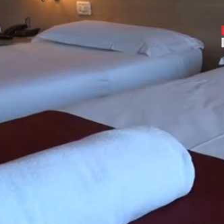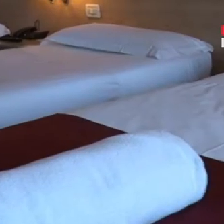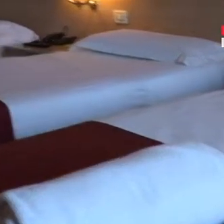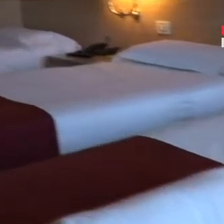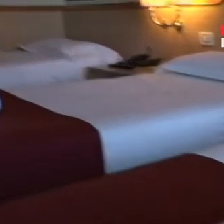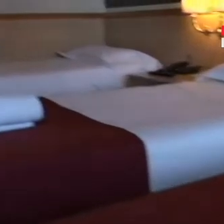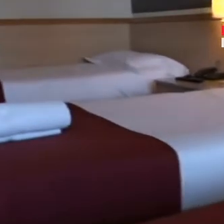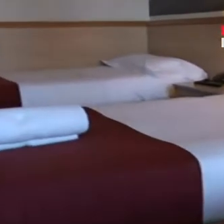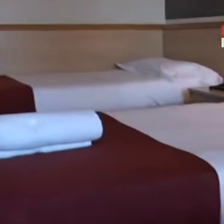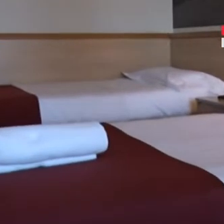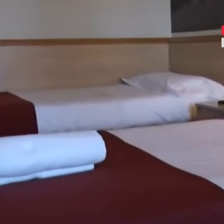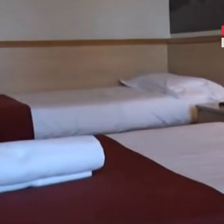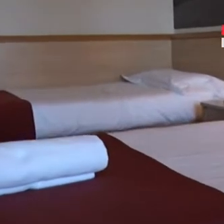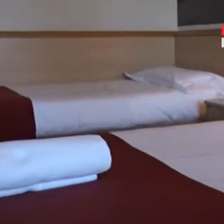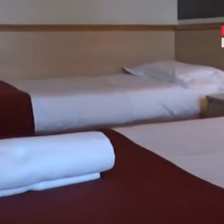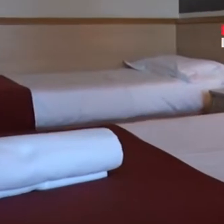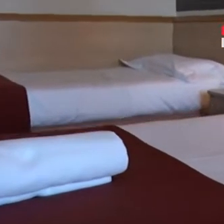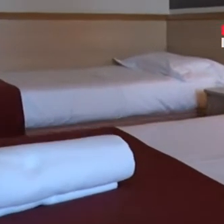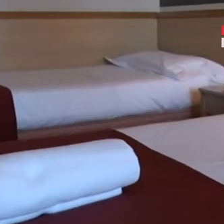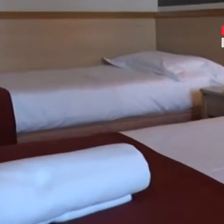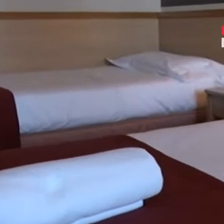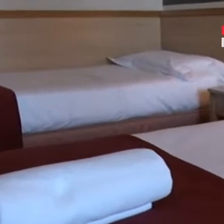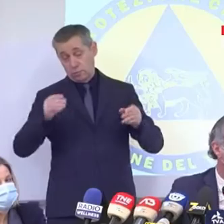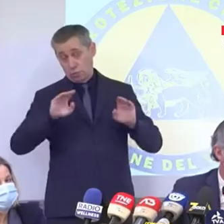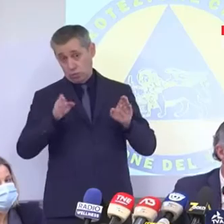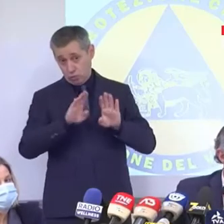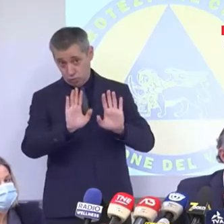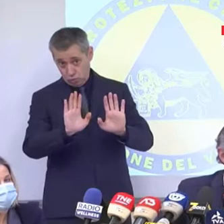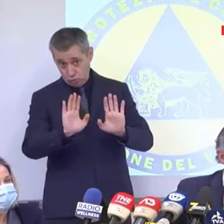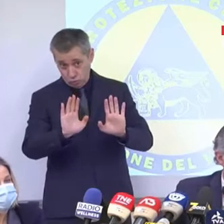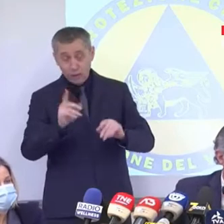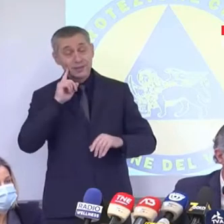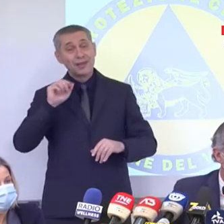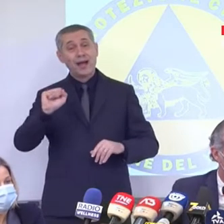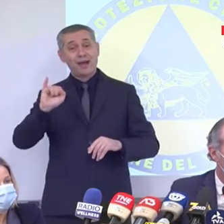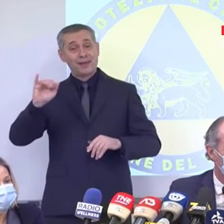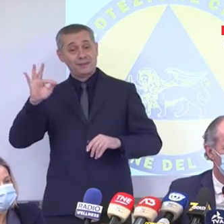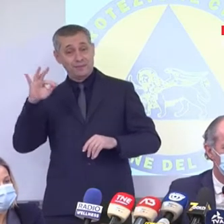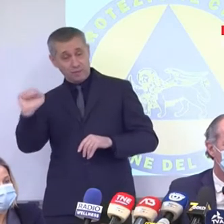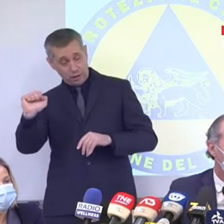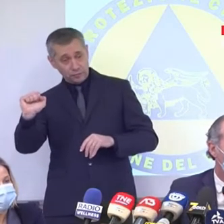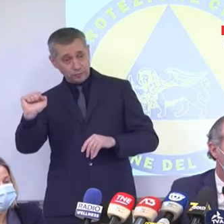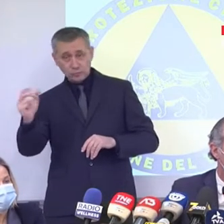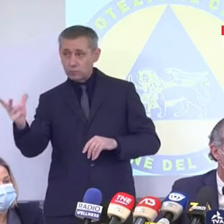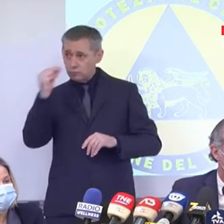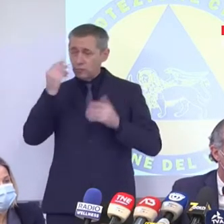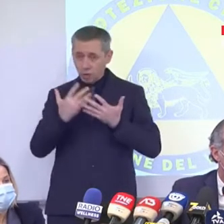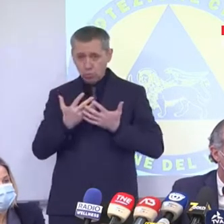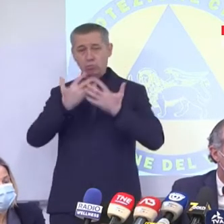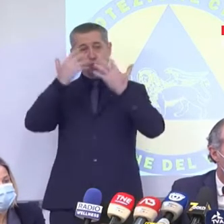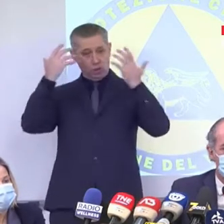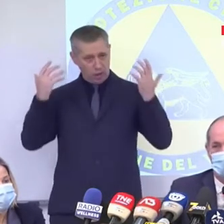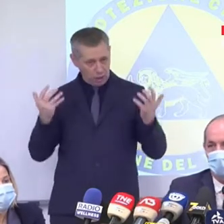è intenzione del Veneto, serve un cambio di passo. Se AIFA chiarisse questo raccomandato ci darebbe una gran